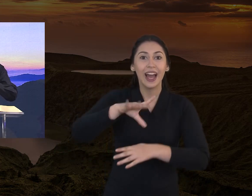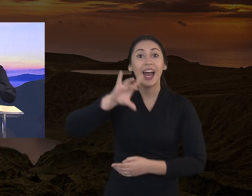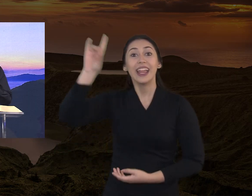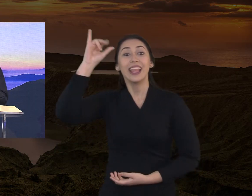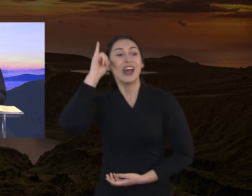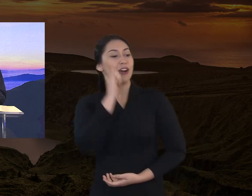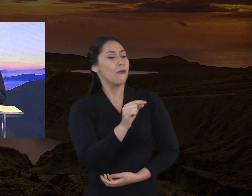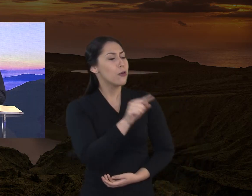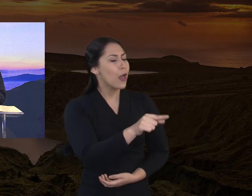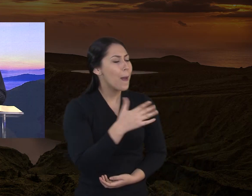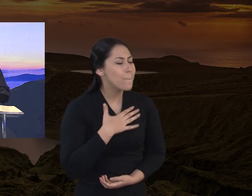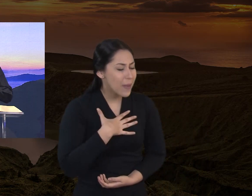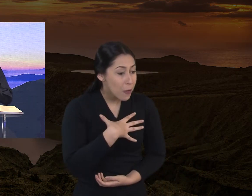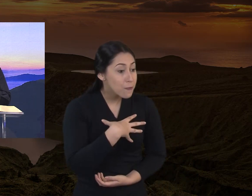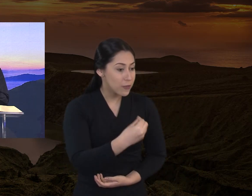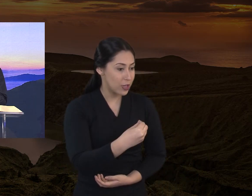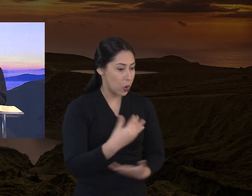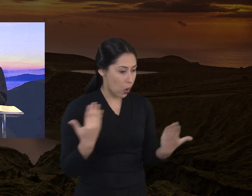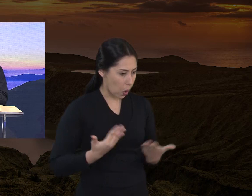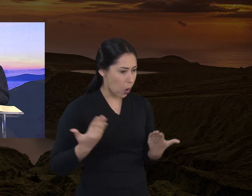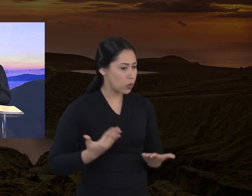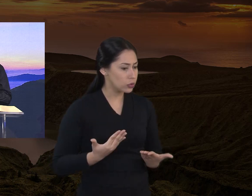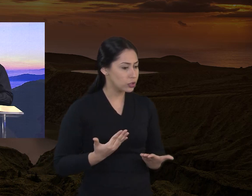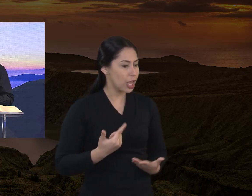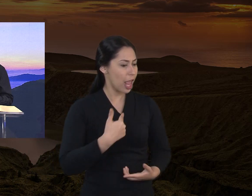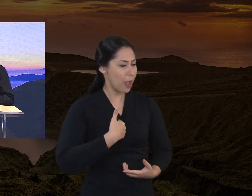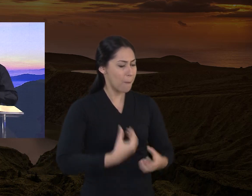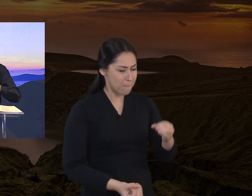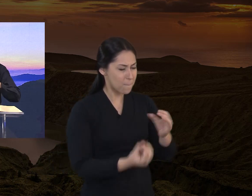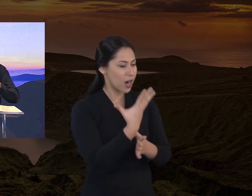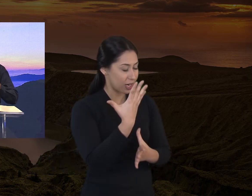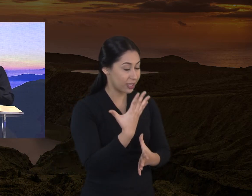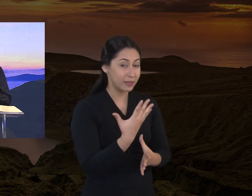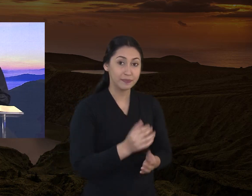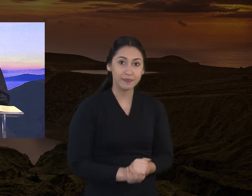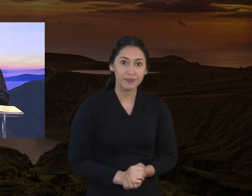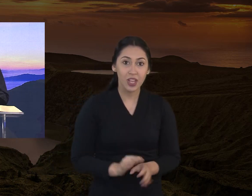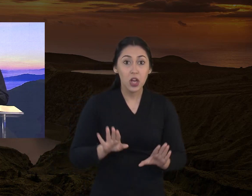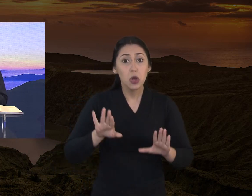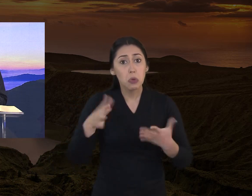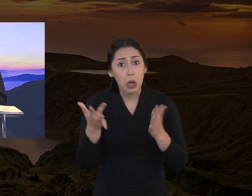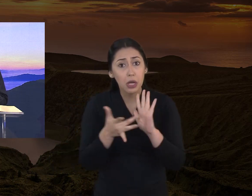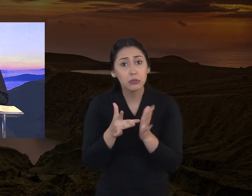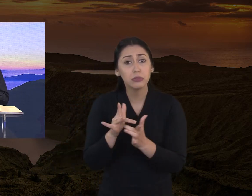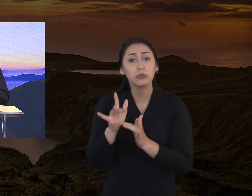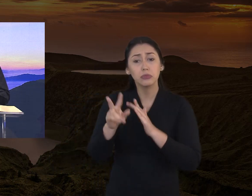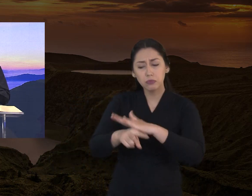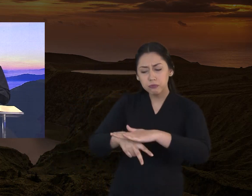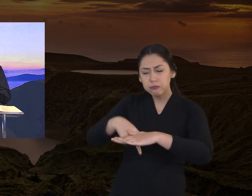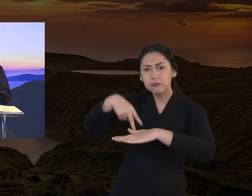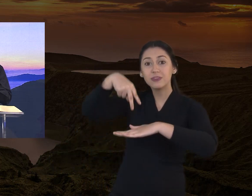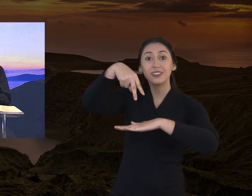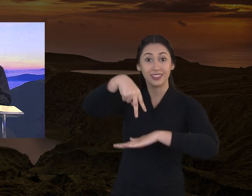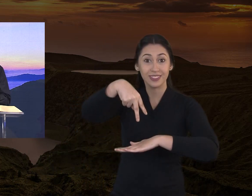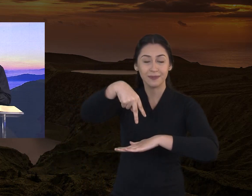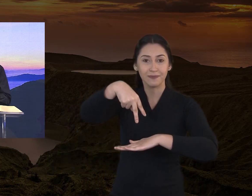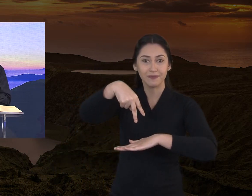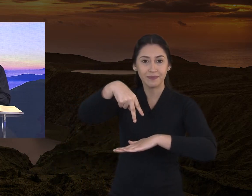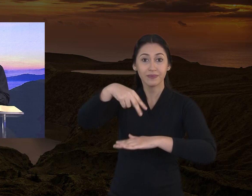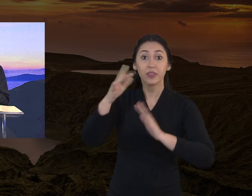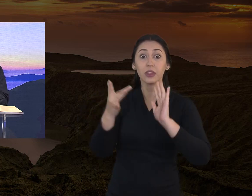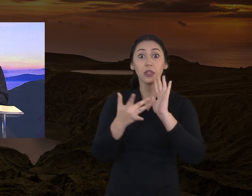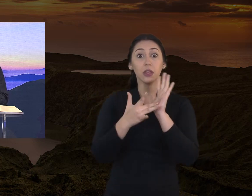disse: Tu és o meu filho, e eu hoje te gerei. Então, no dia da ressurreição,